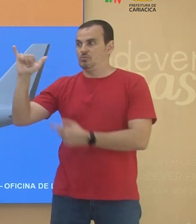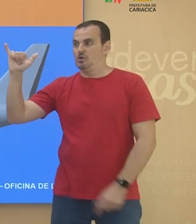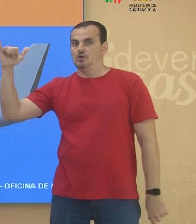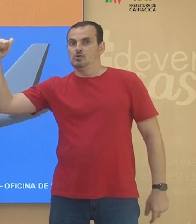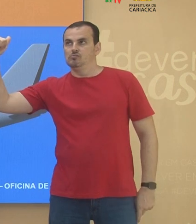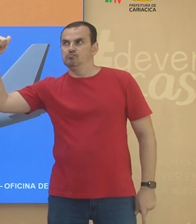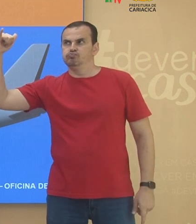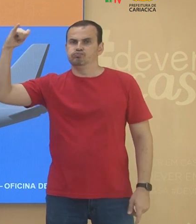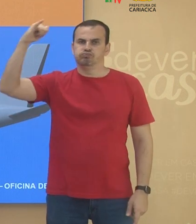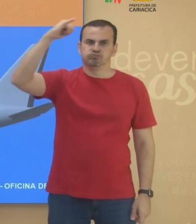Avião.